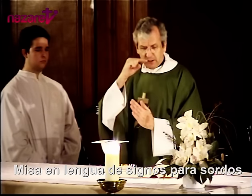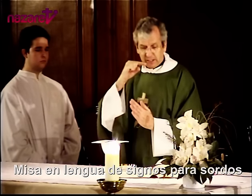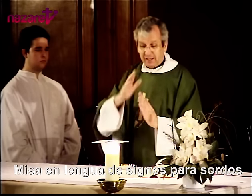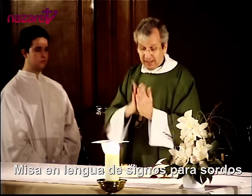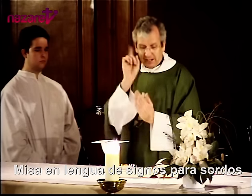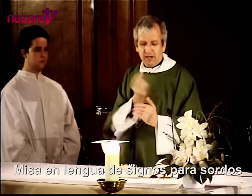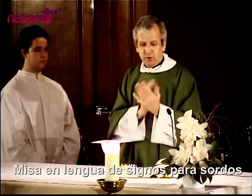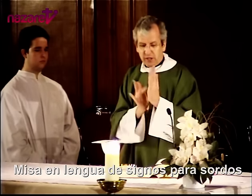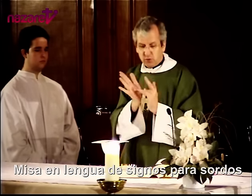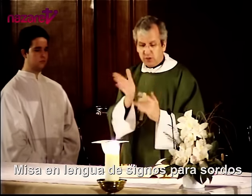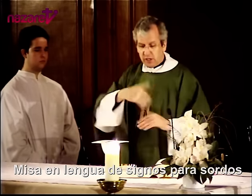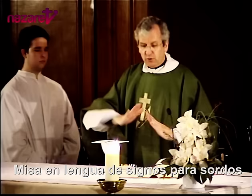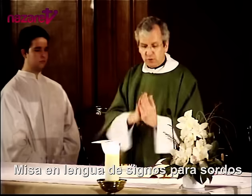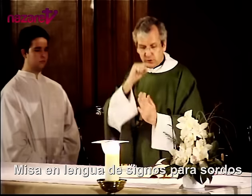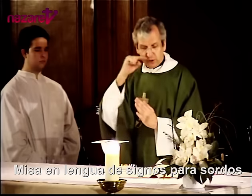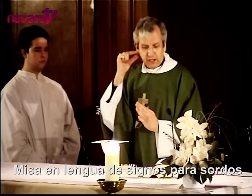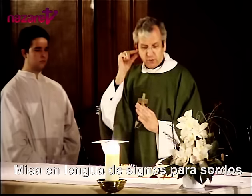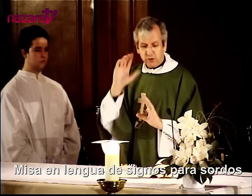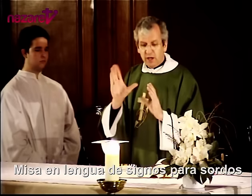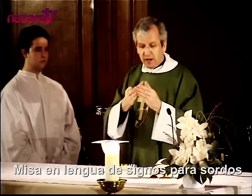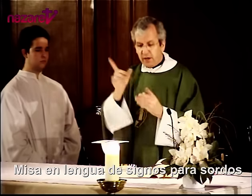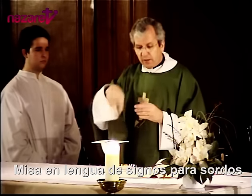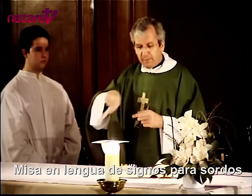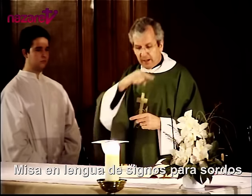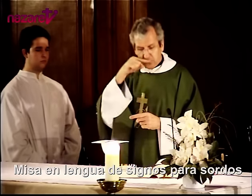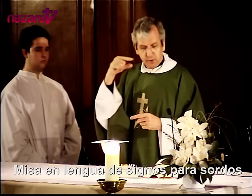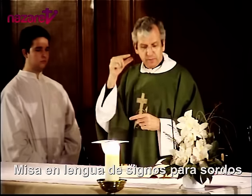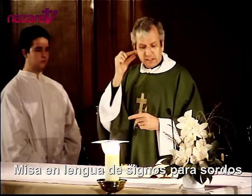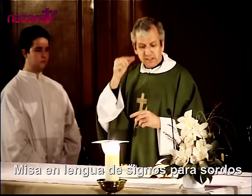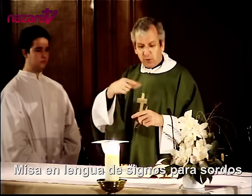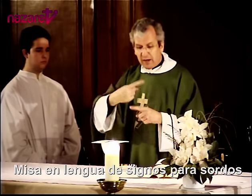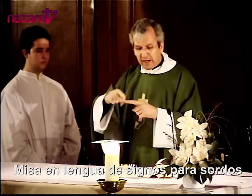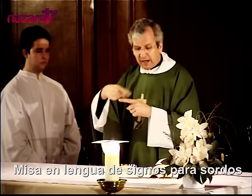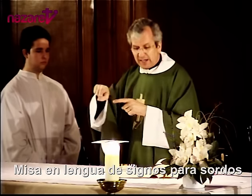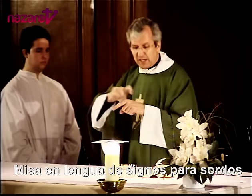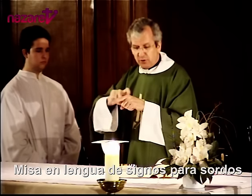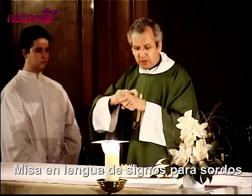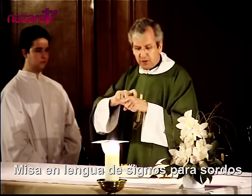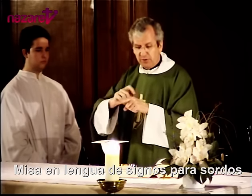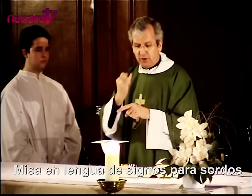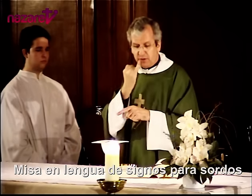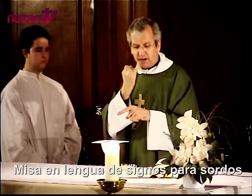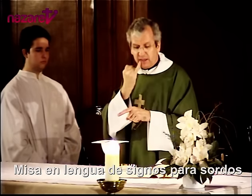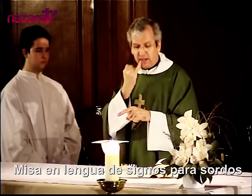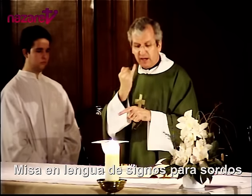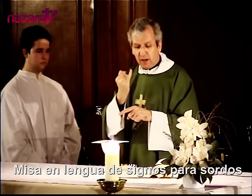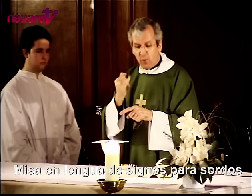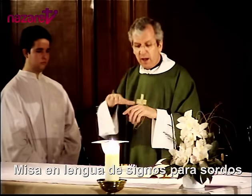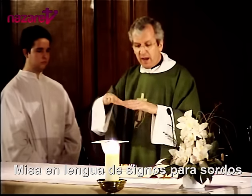Santa Teresa, el Niño Jesús y todos los santos, reúne también a los hombres de cualquier clase y condición, de toda raza y lengua, en